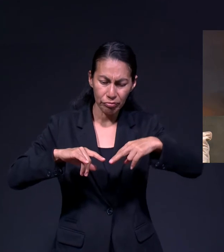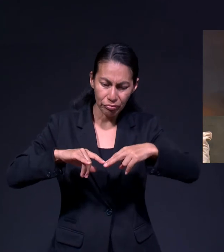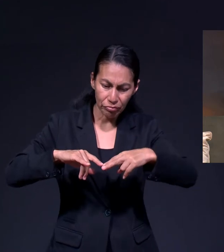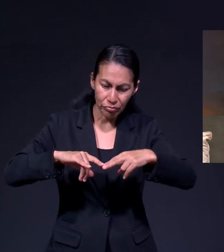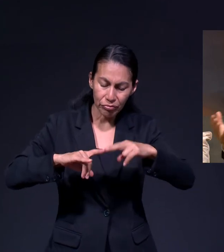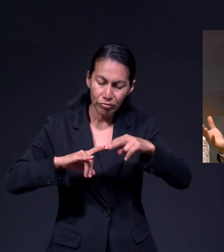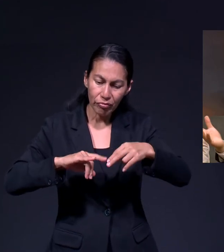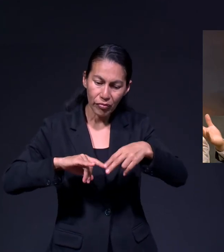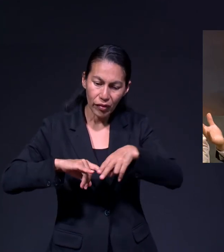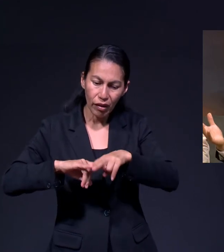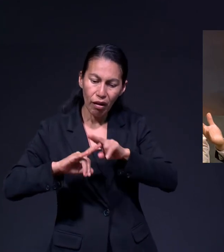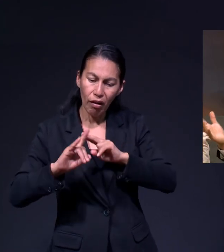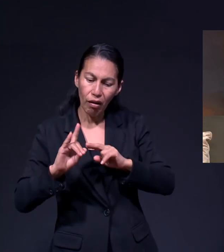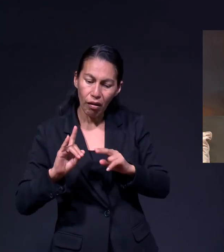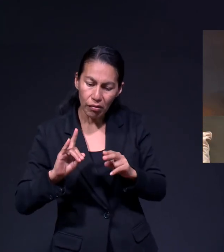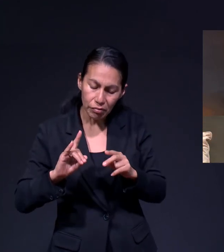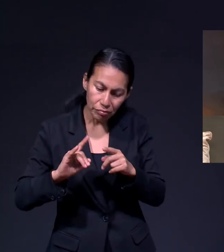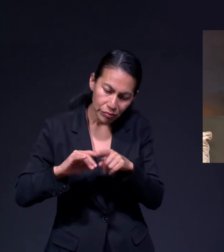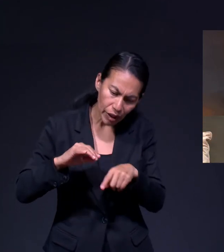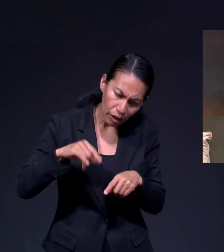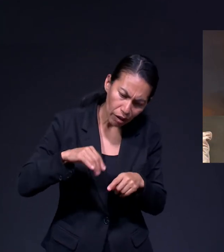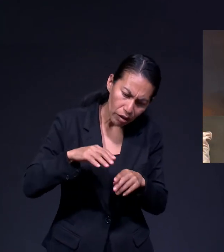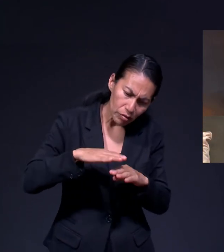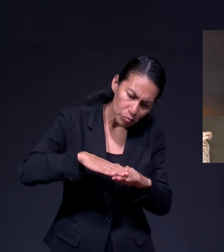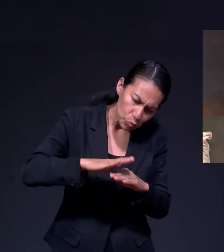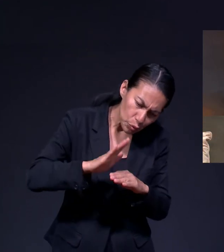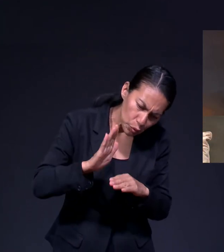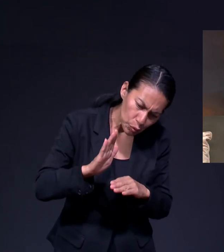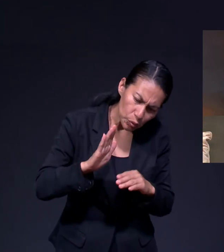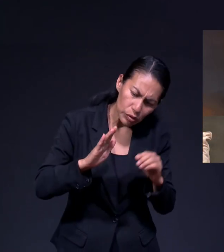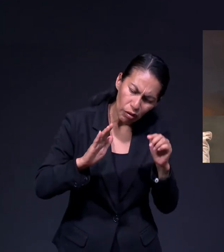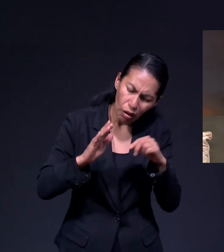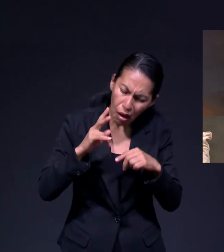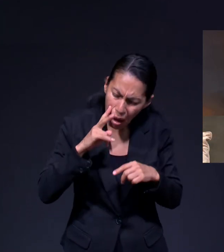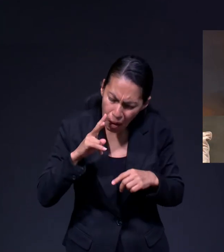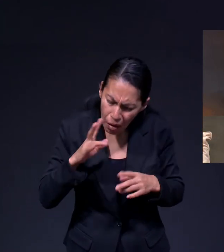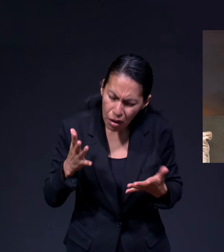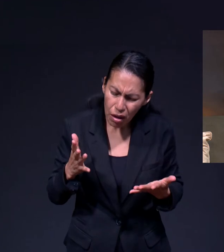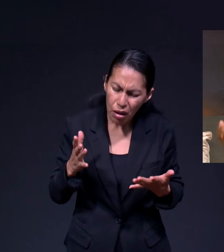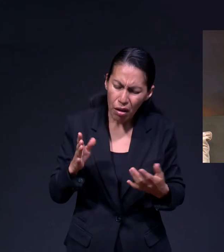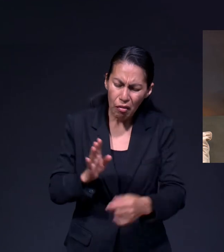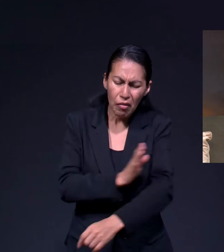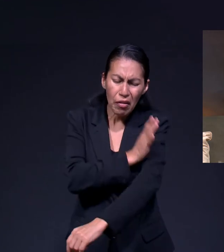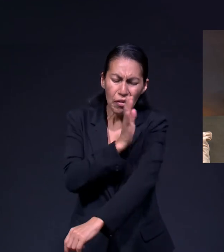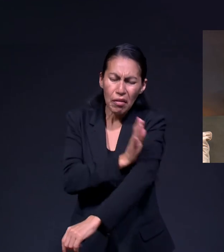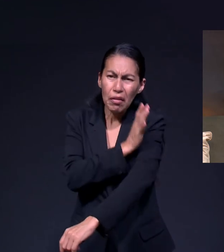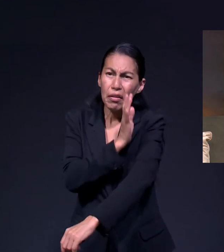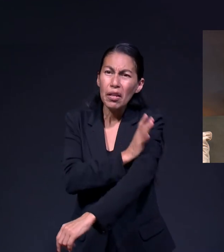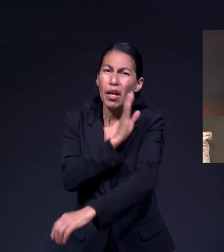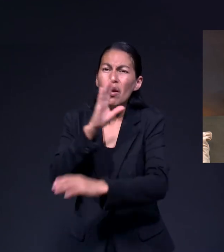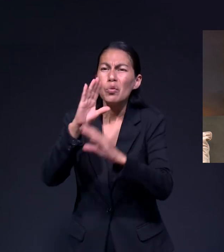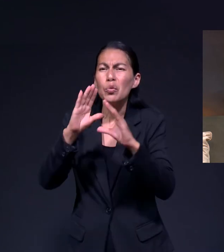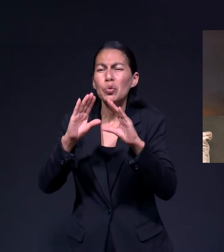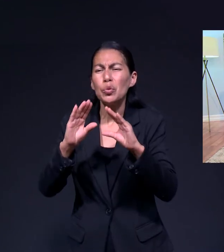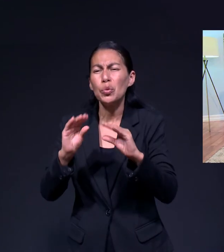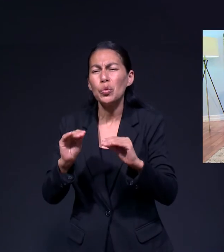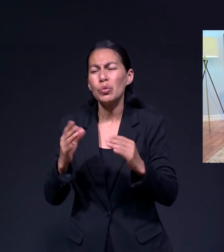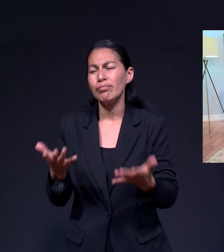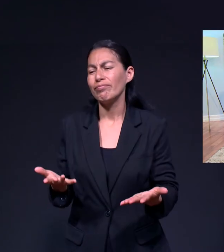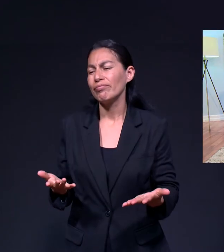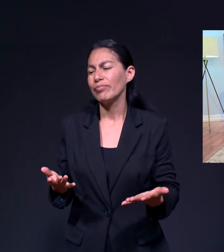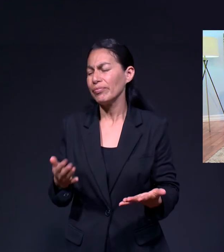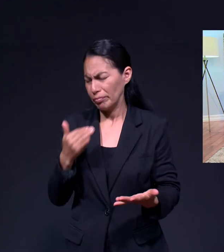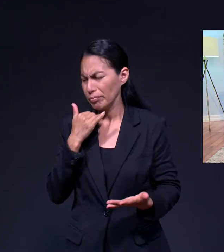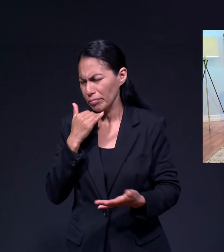y lo que pasa es que bueno él parece que estaba baja la pila tenía algunos problemas también ahí el motor lo que